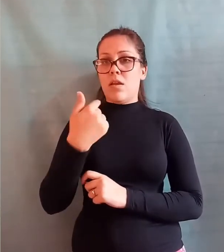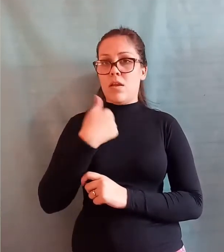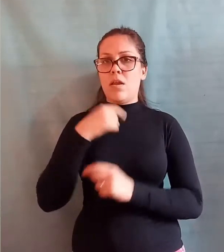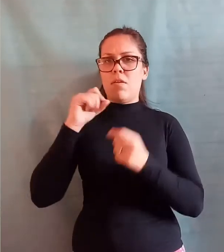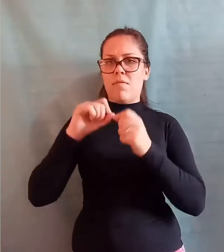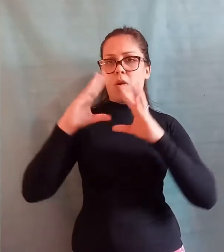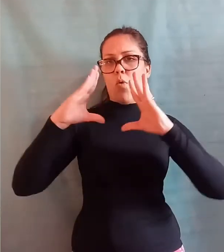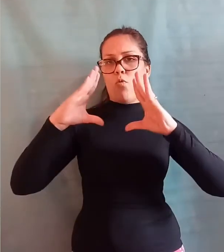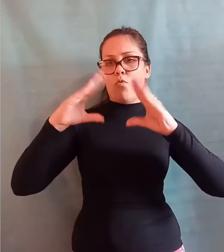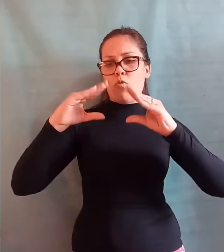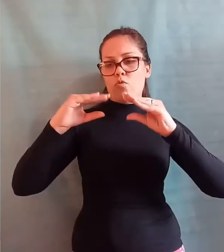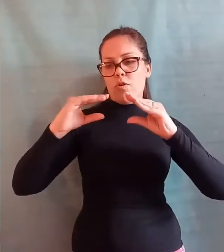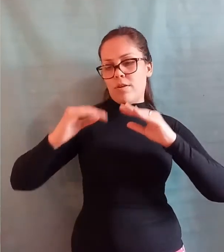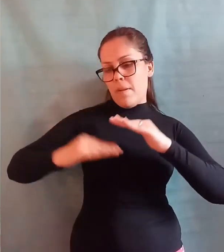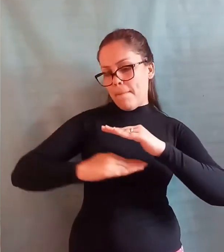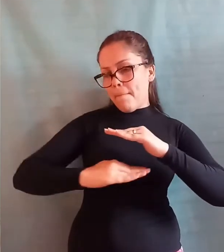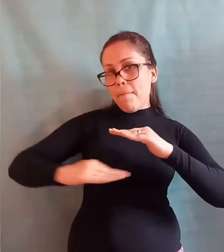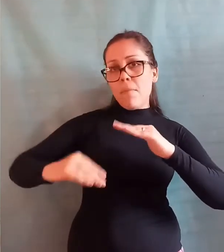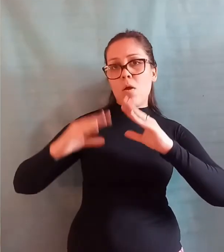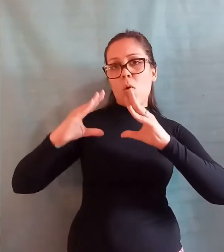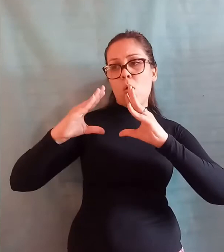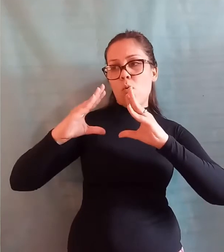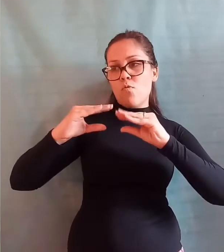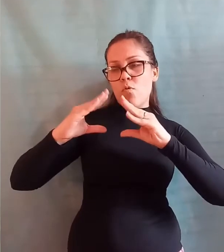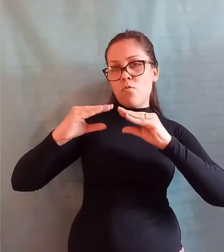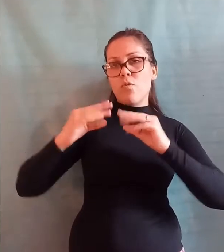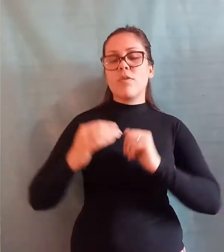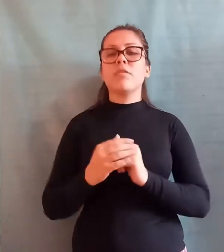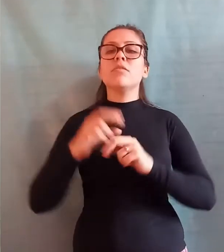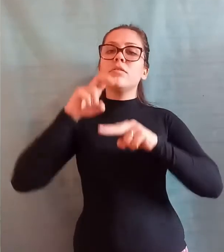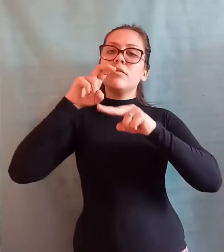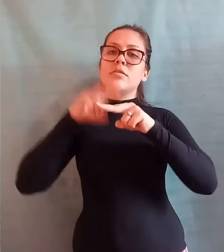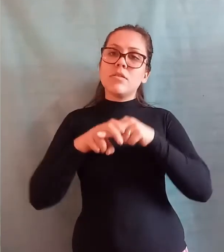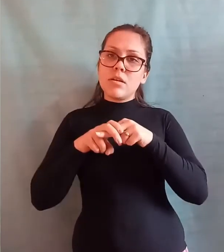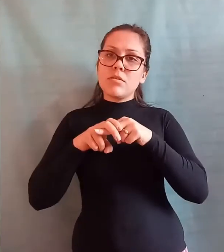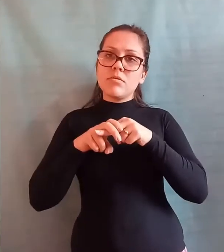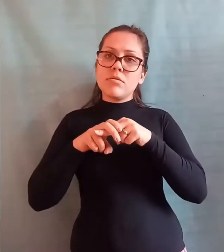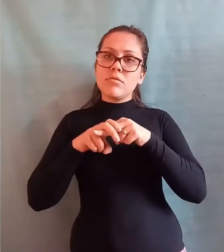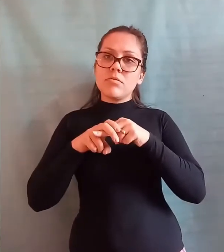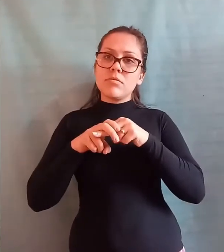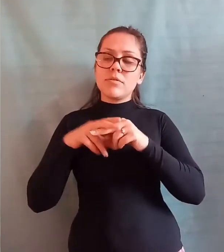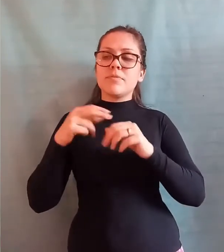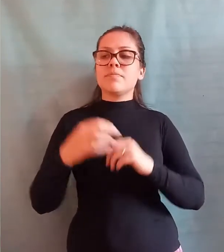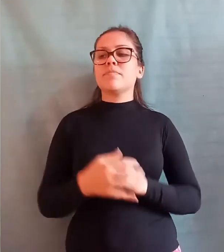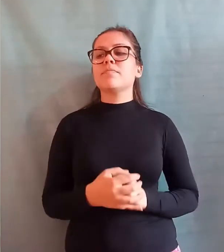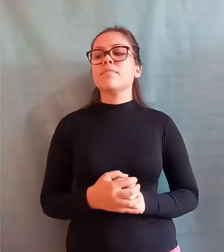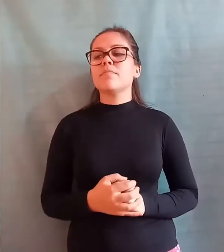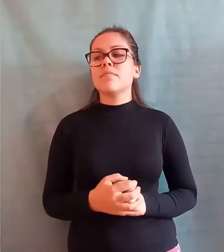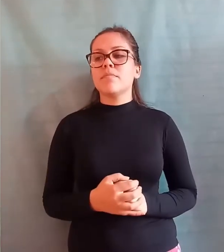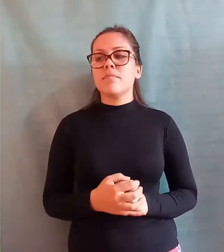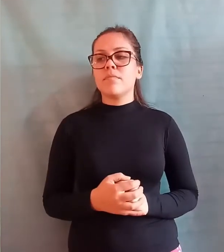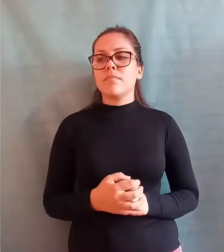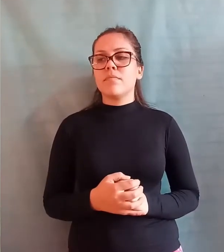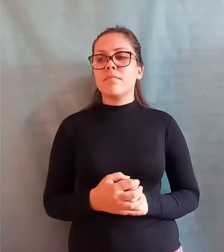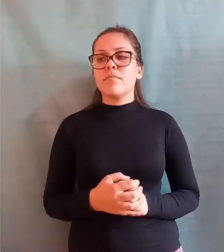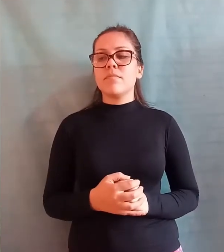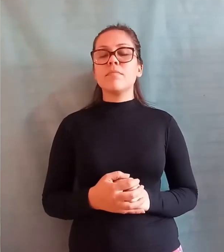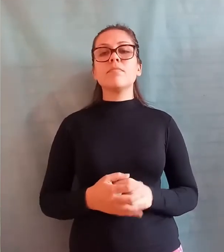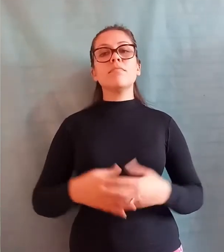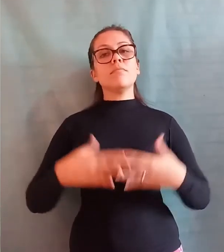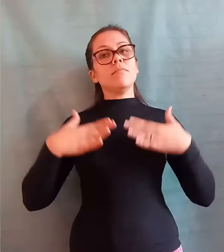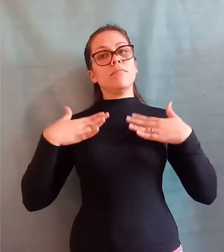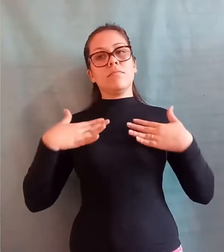coloco, né, uma almofadinha aqui embaixo e como a Prof. Josi contou, sendo em cima dos ossinhos das nádegas.